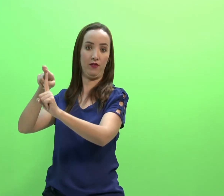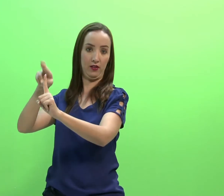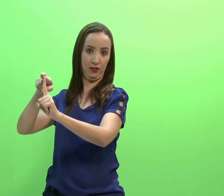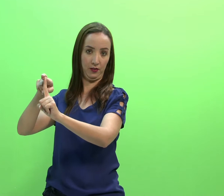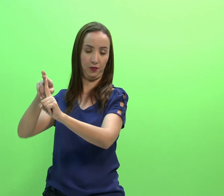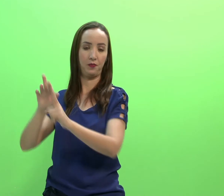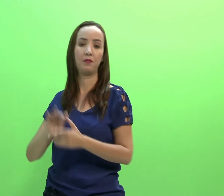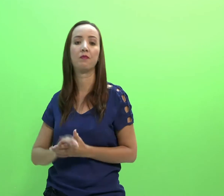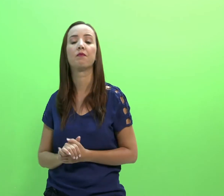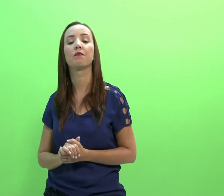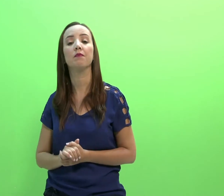referências.